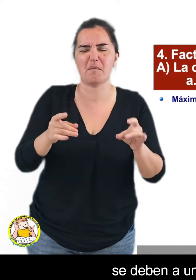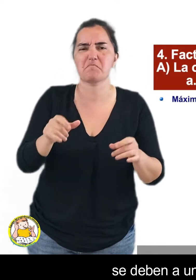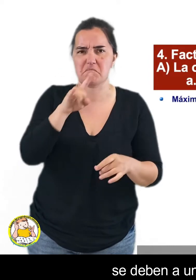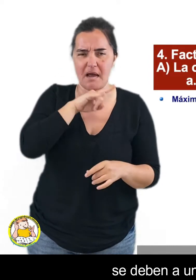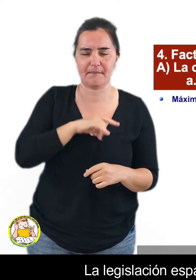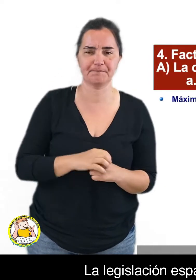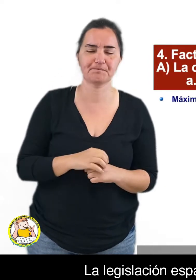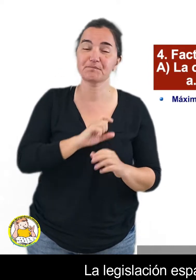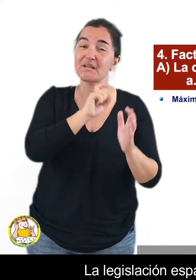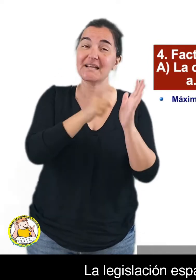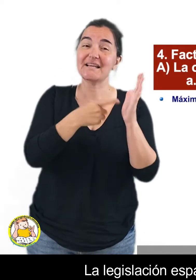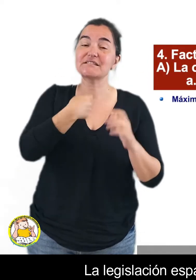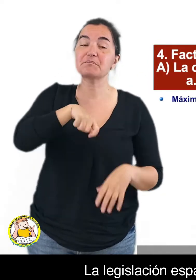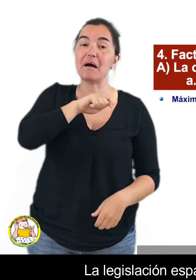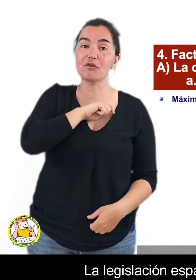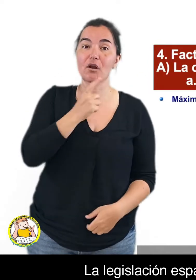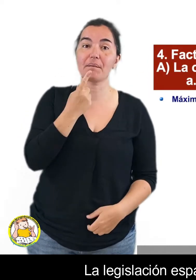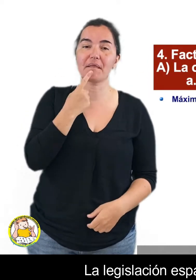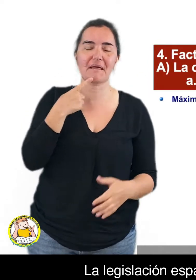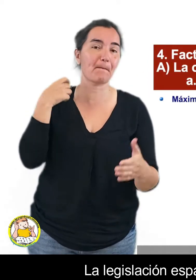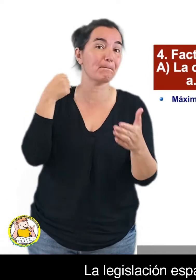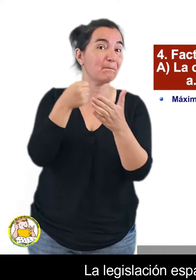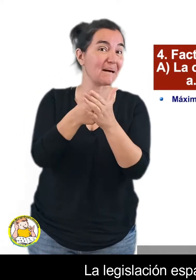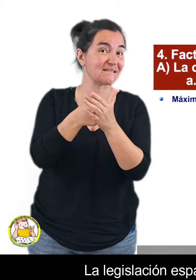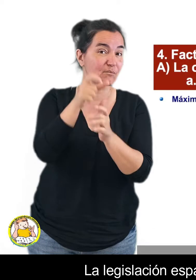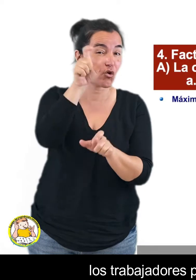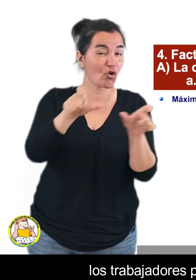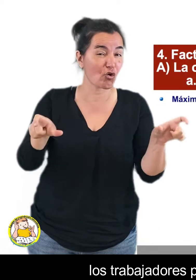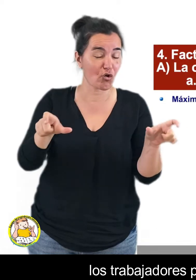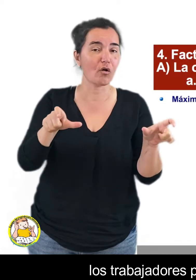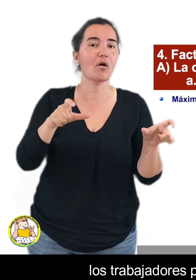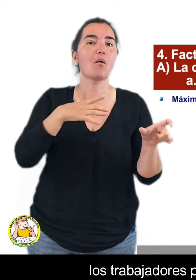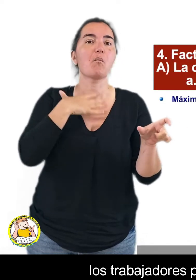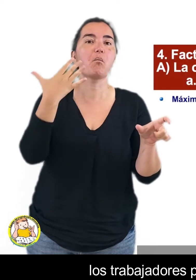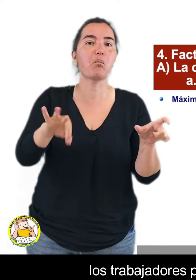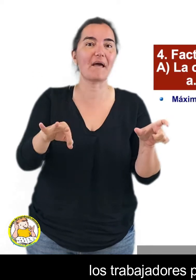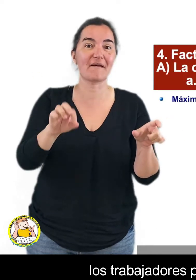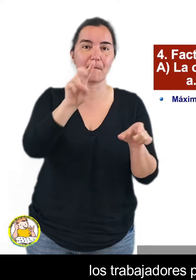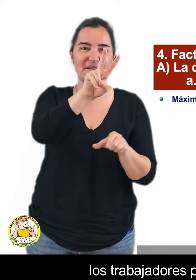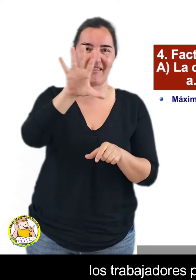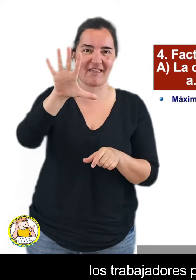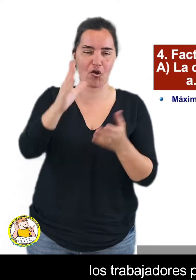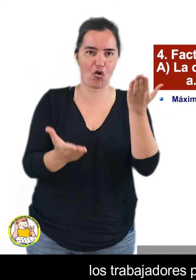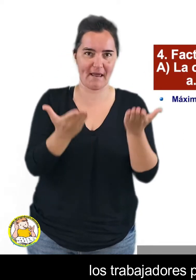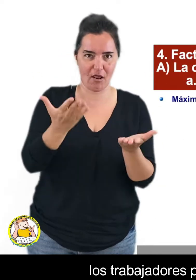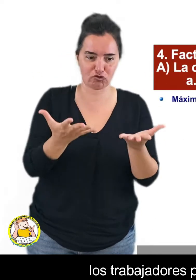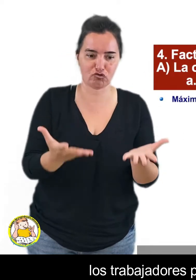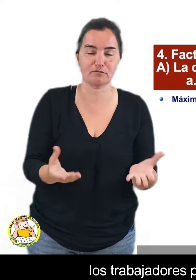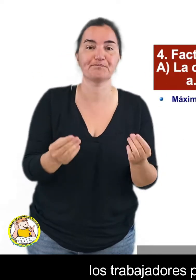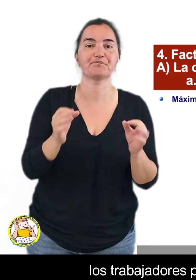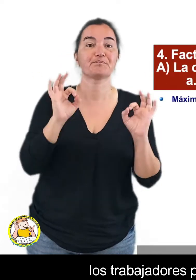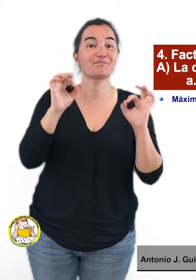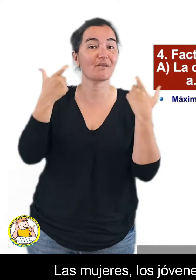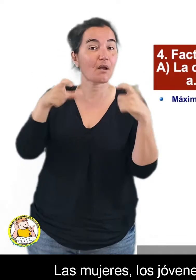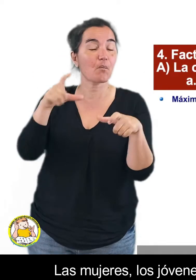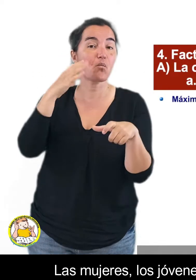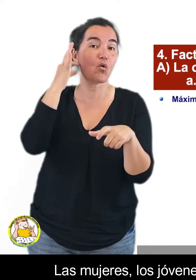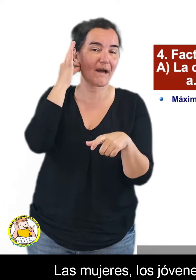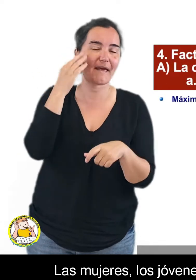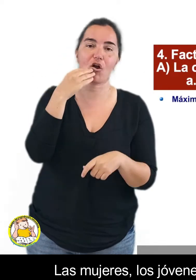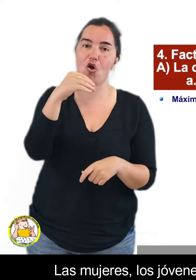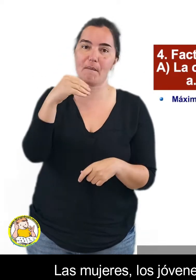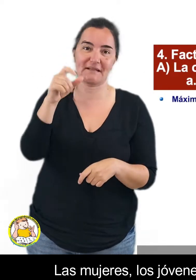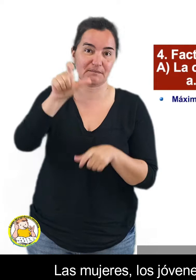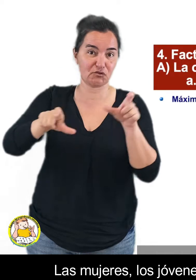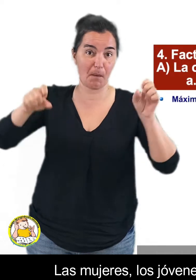de cargas. La legislación española establece que como máximo los trabajadores podrán manipular cargas de 25 kilos. Las